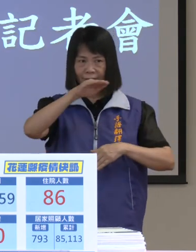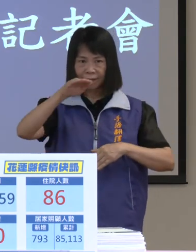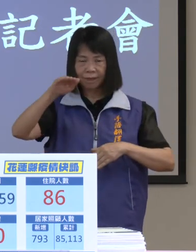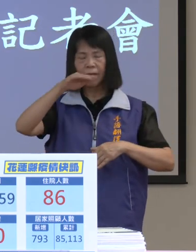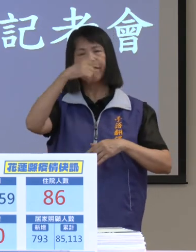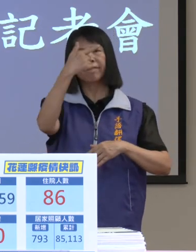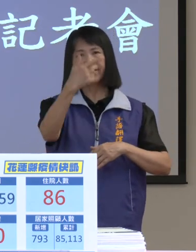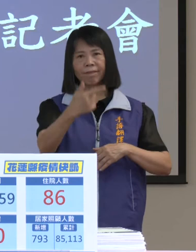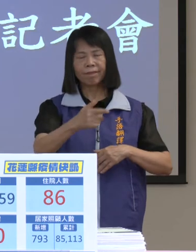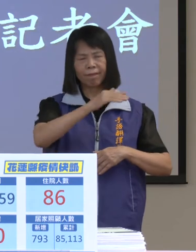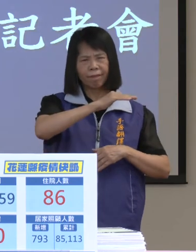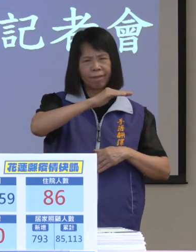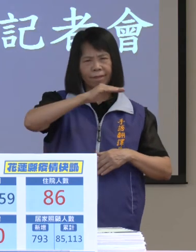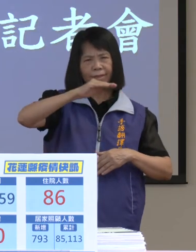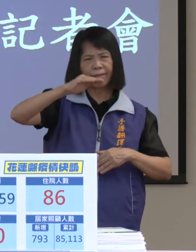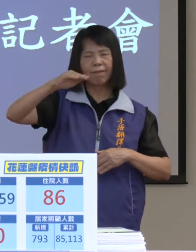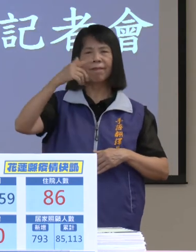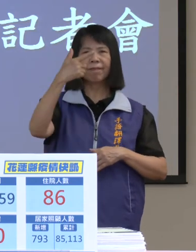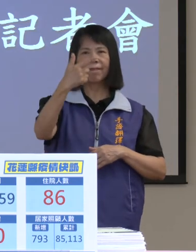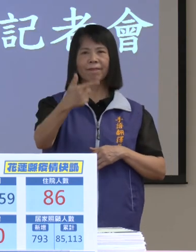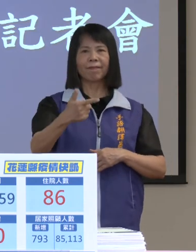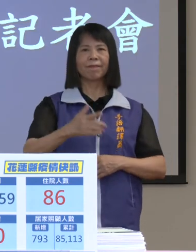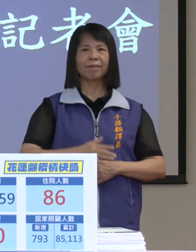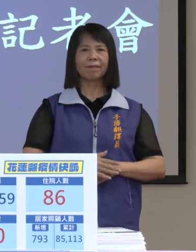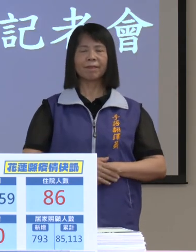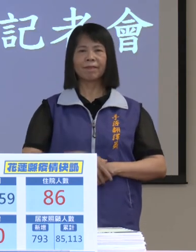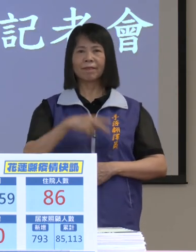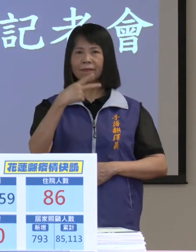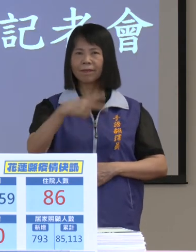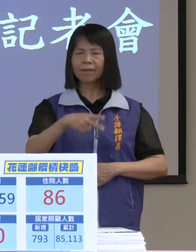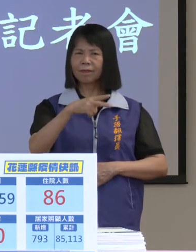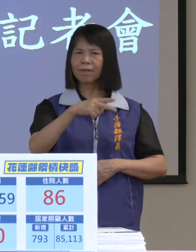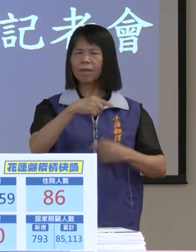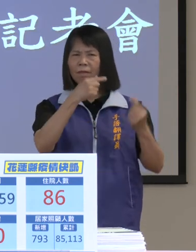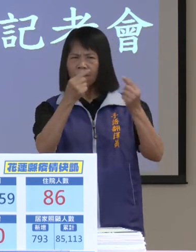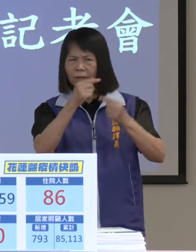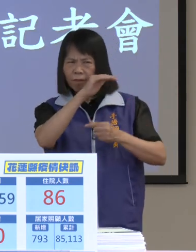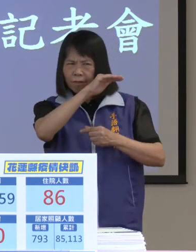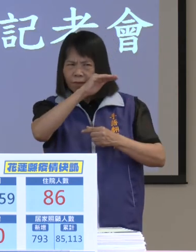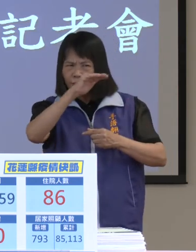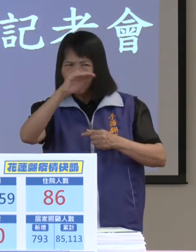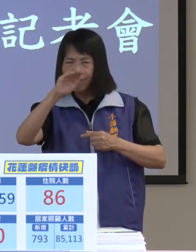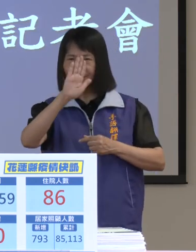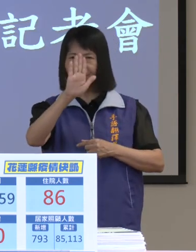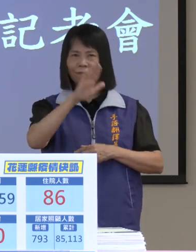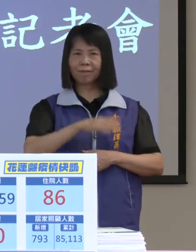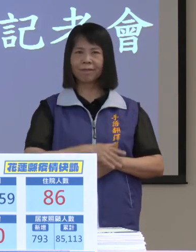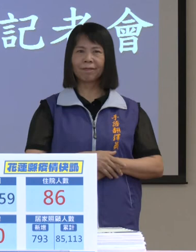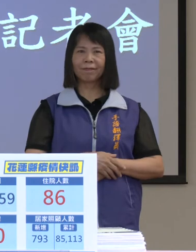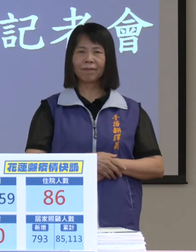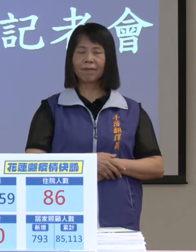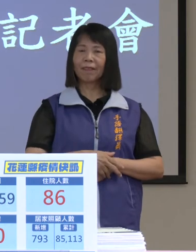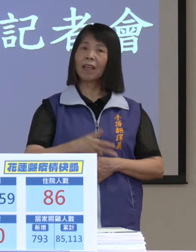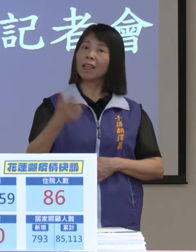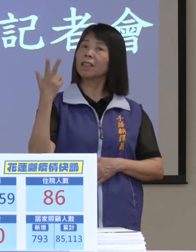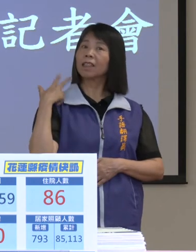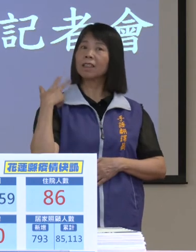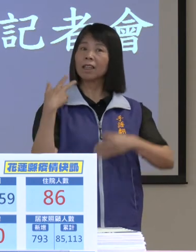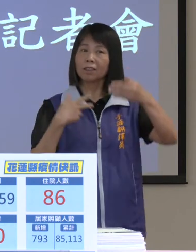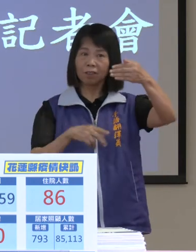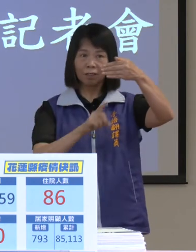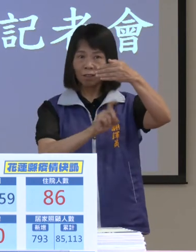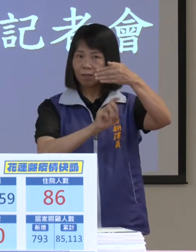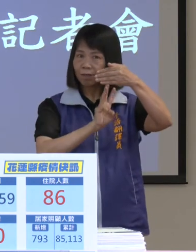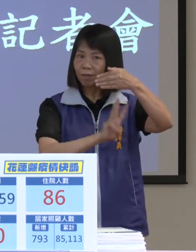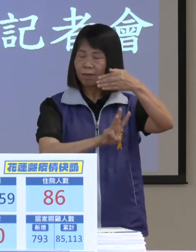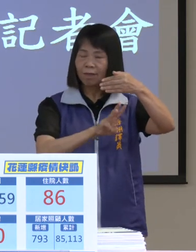缓慢上升甚至在一个持平的一个状态那在上周9月13号